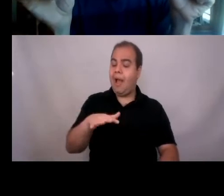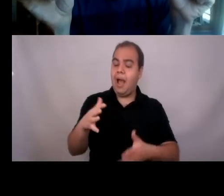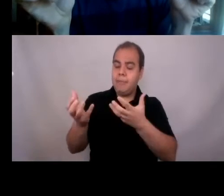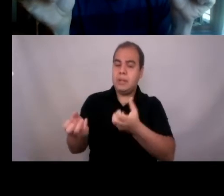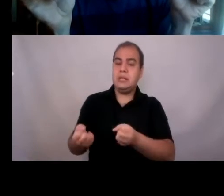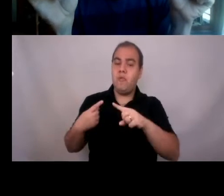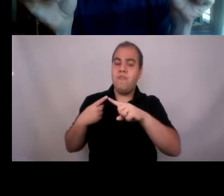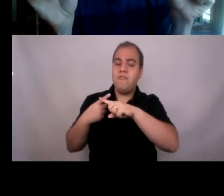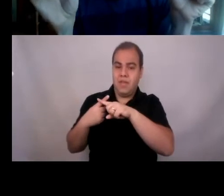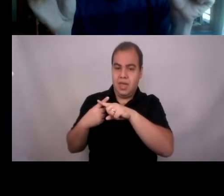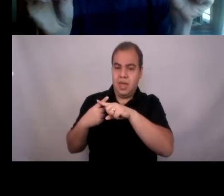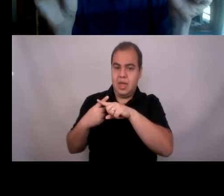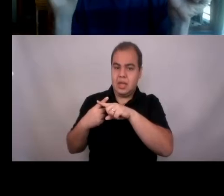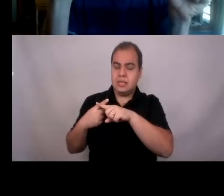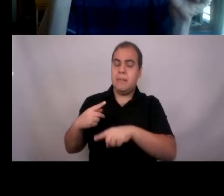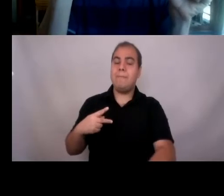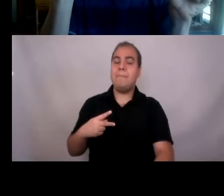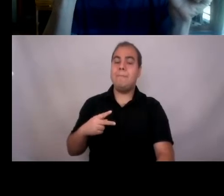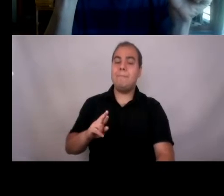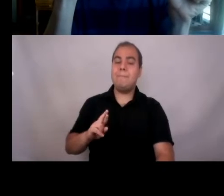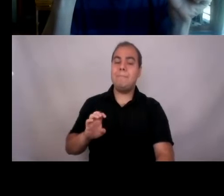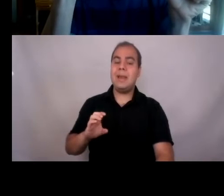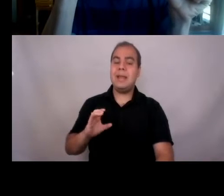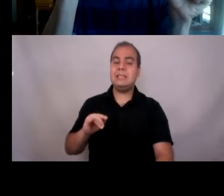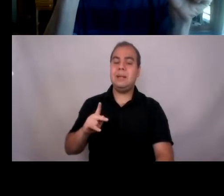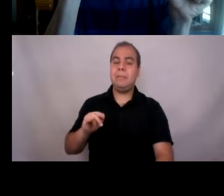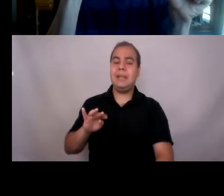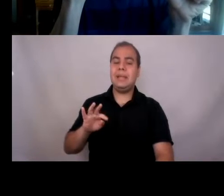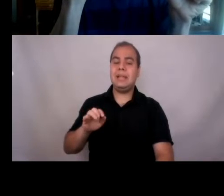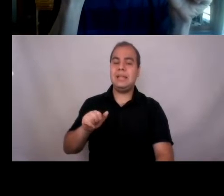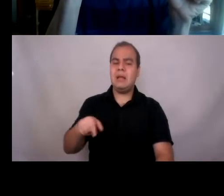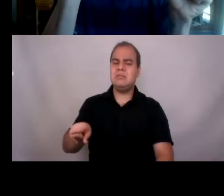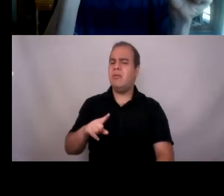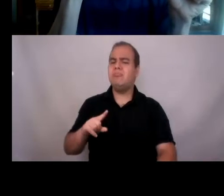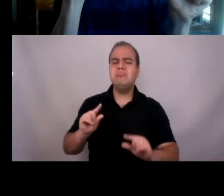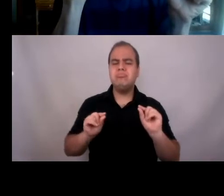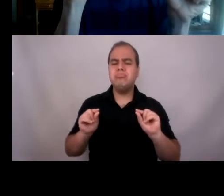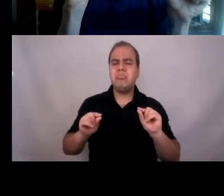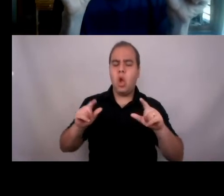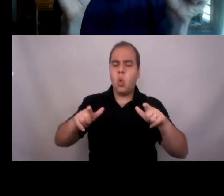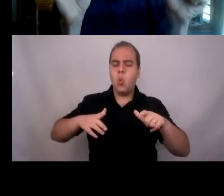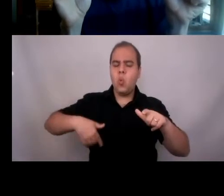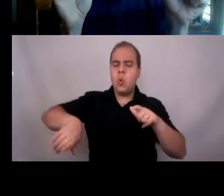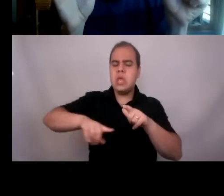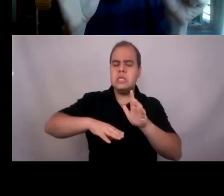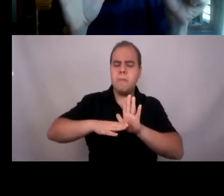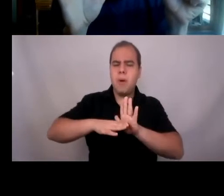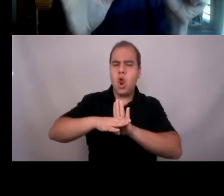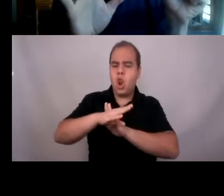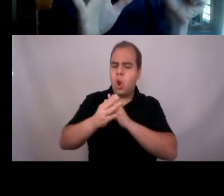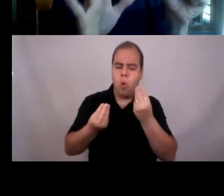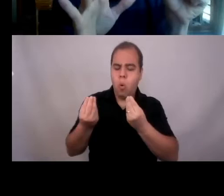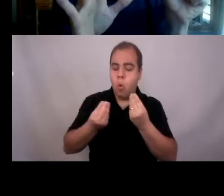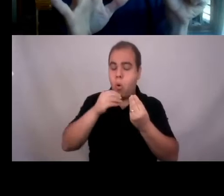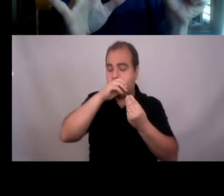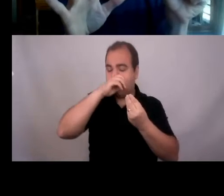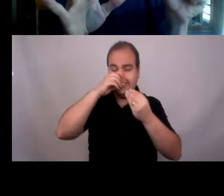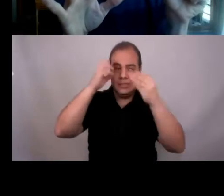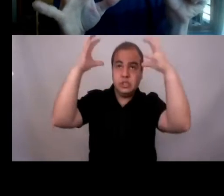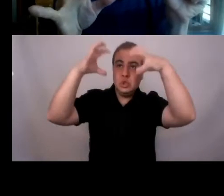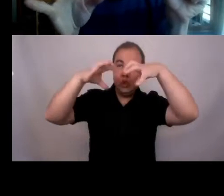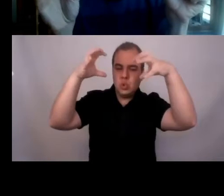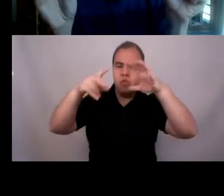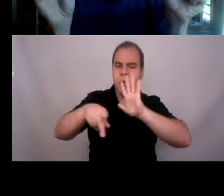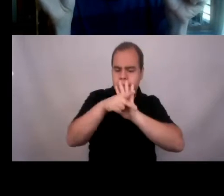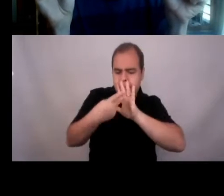a precipitação, quer dizer, o índice pluviométrico, a chuva de projeto, vamos chamar assim, eu já vou falar um